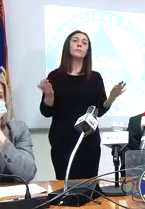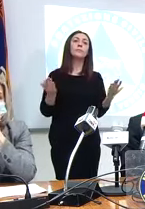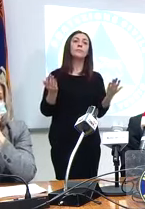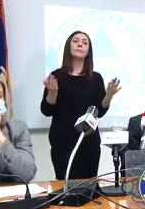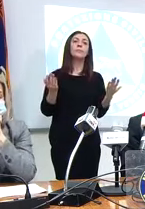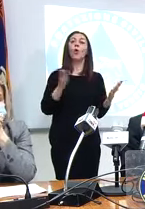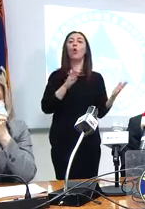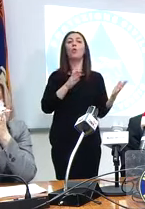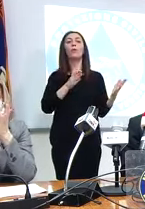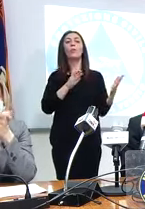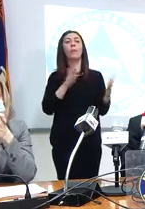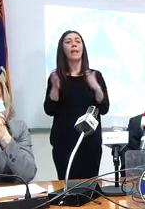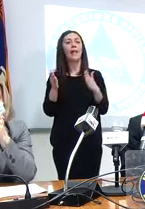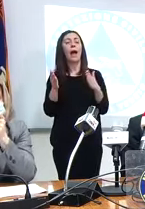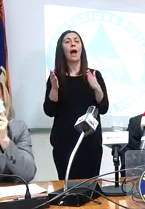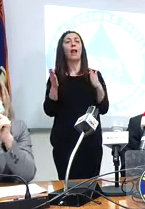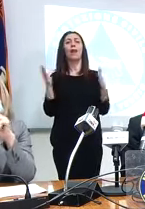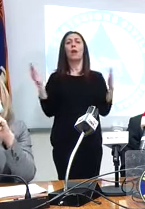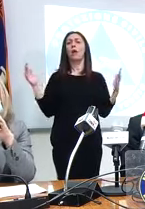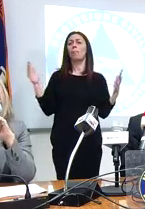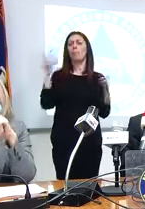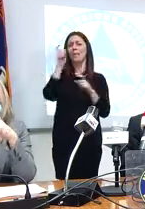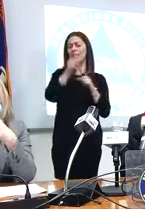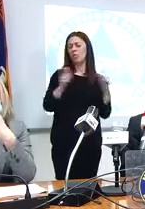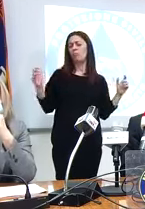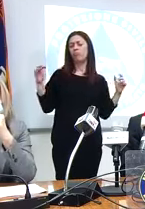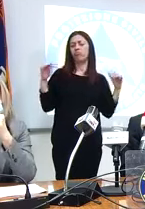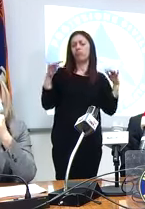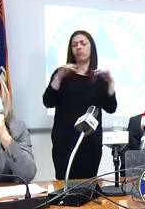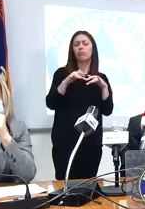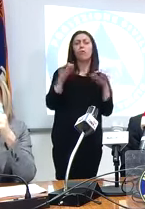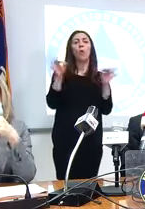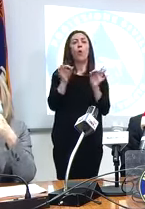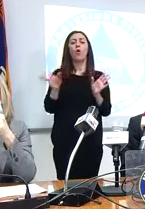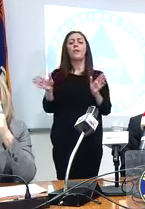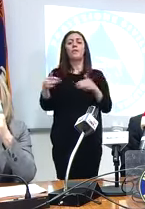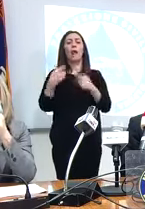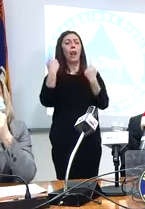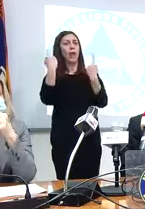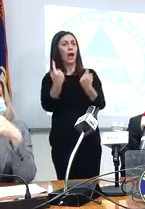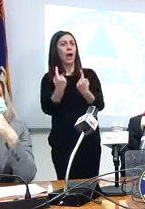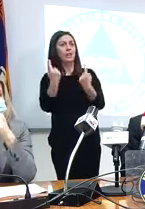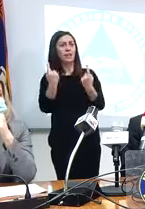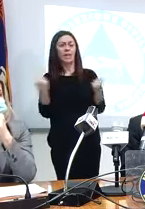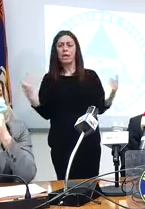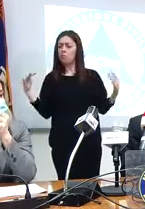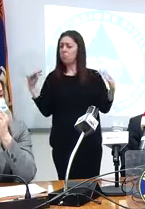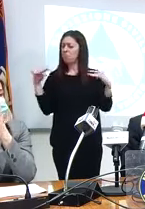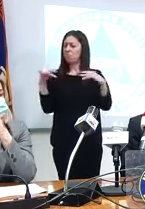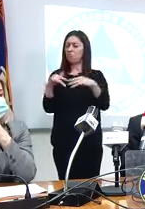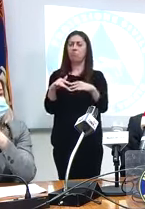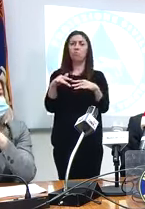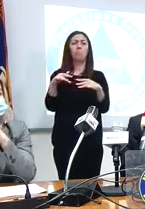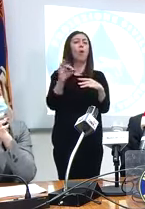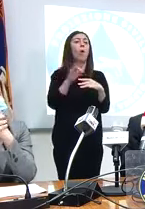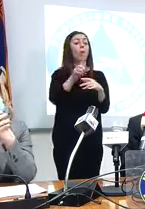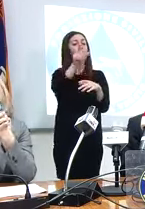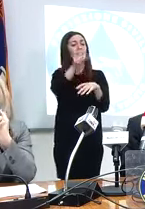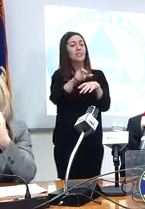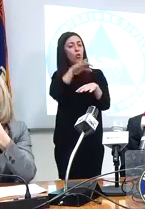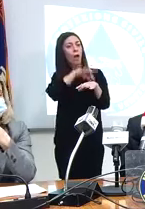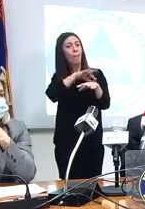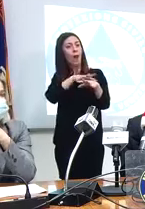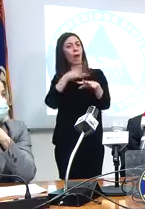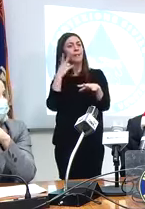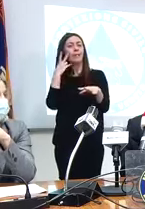negli ospedali né nelle sale di attesa né nelle visite dei malati. Dobbiamo tenere un livello